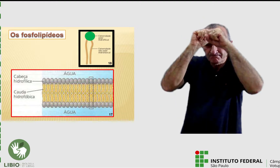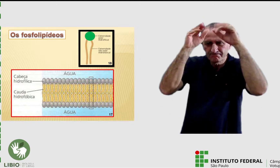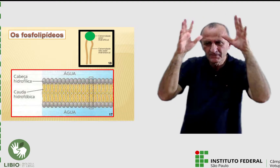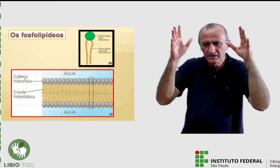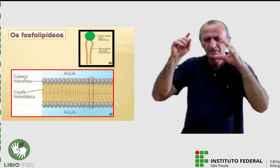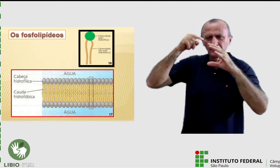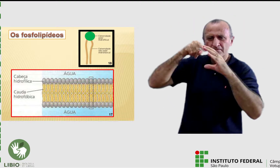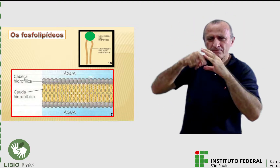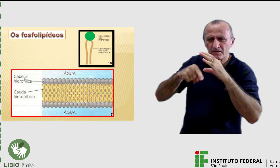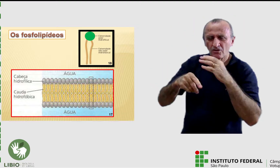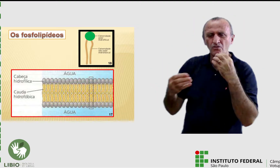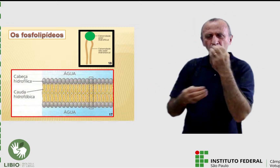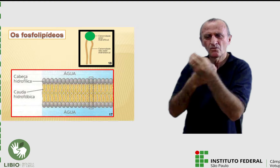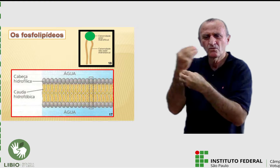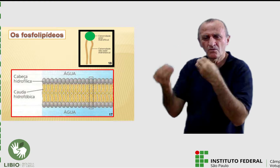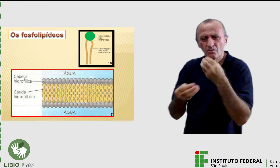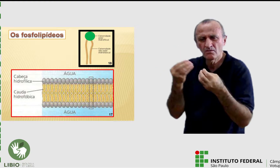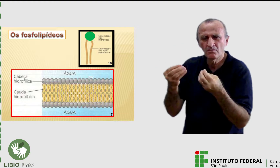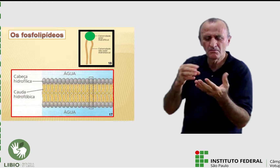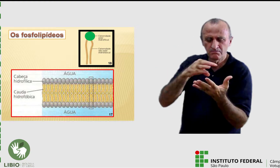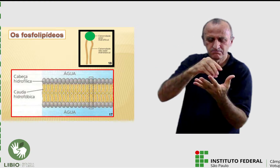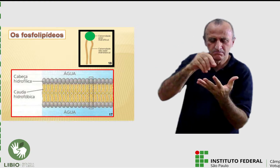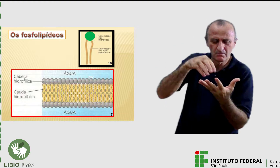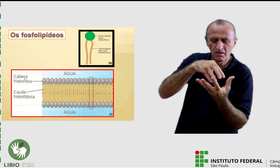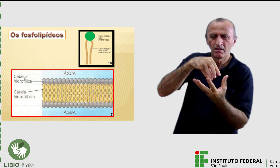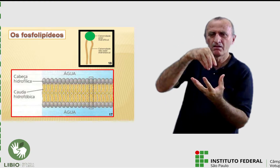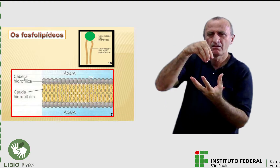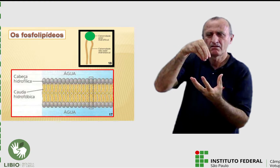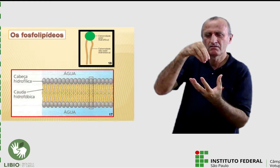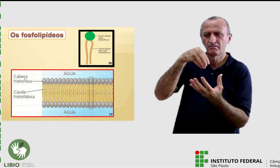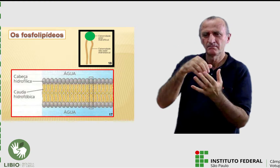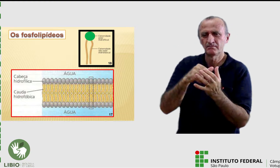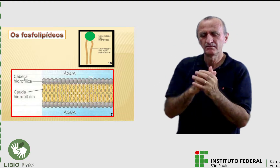Então, para isso, vamos entender um pouco mais sobre os fosfolipídios.